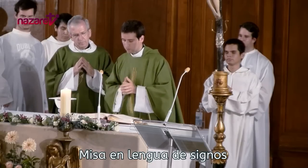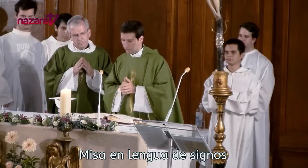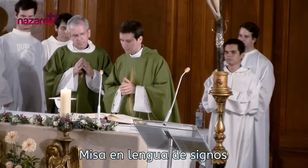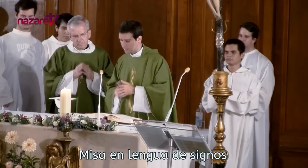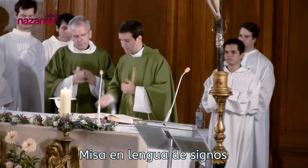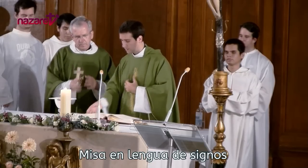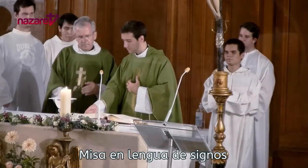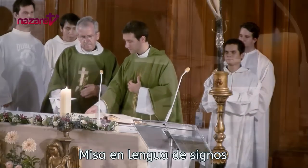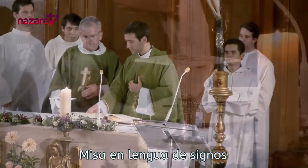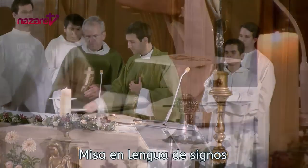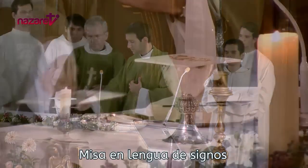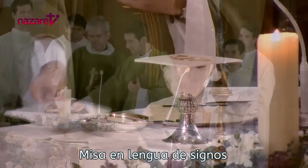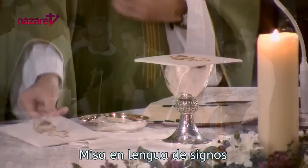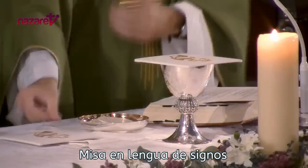bienes.